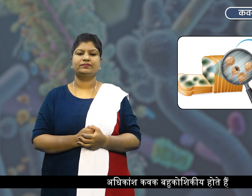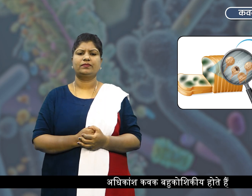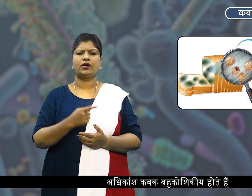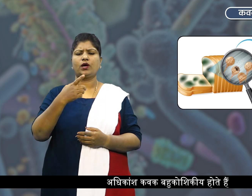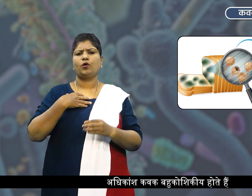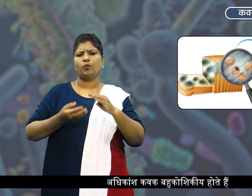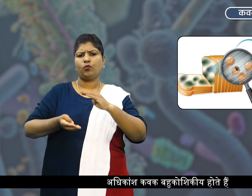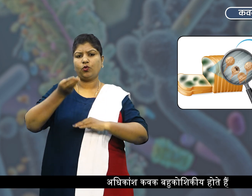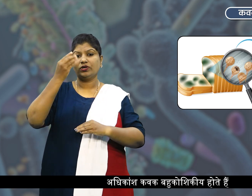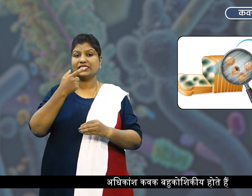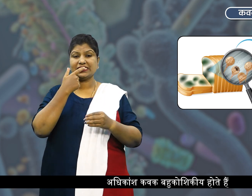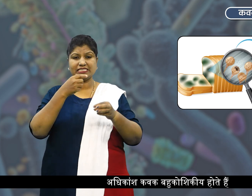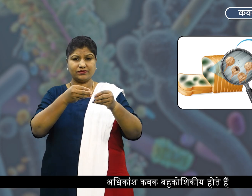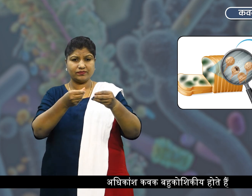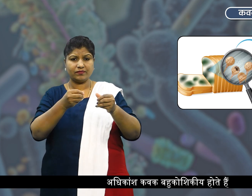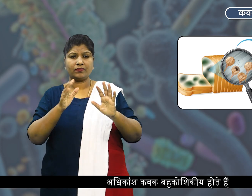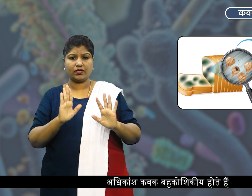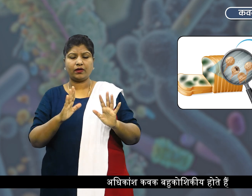अधिकांश कवक बहुकोशिकीय होते हैं